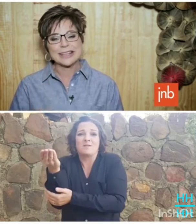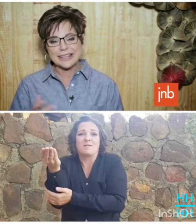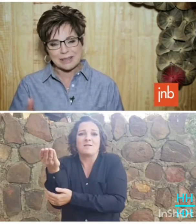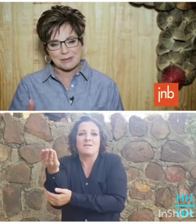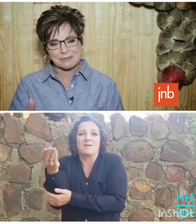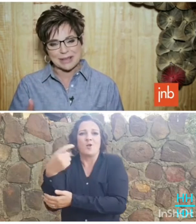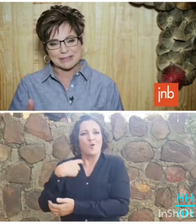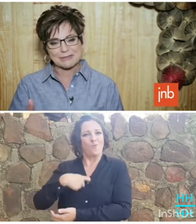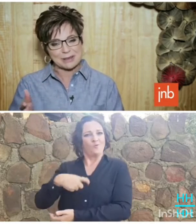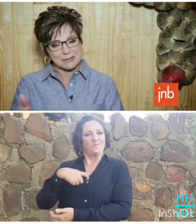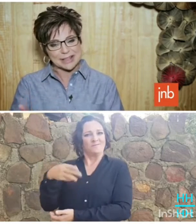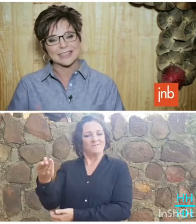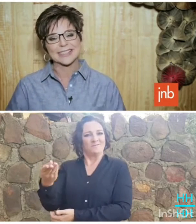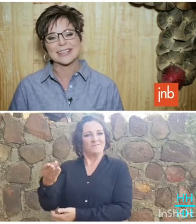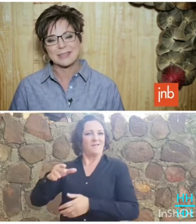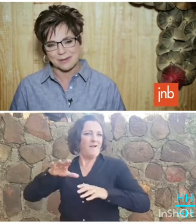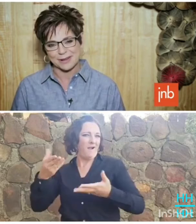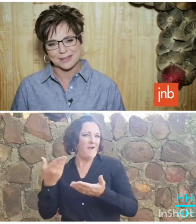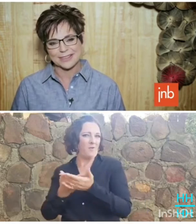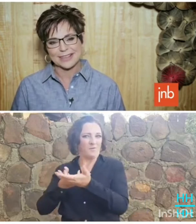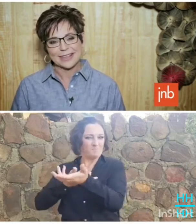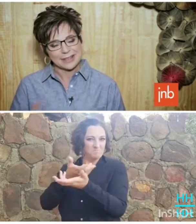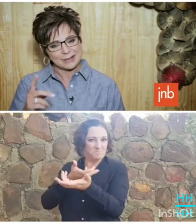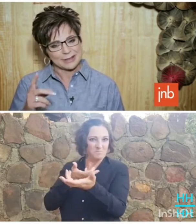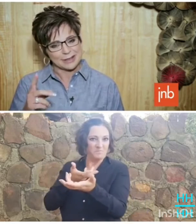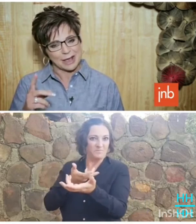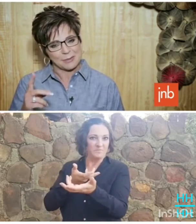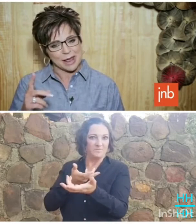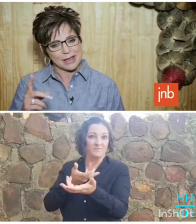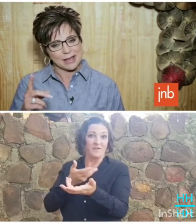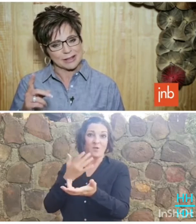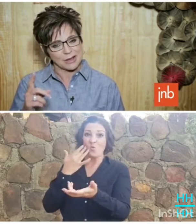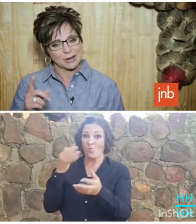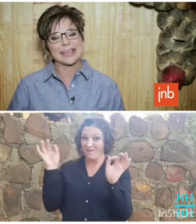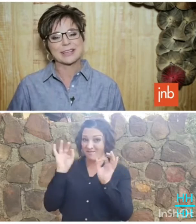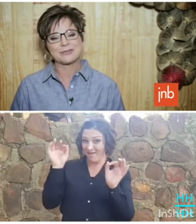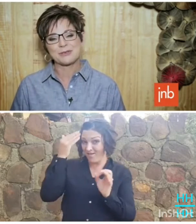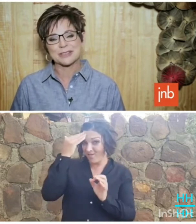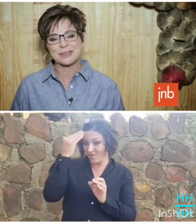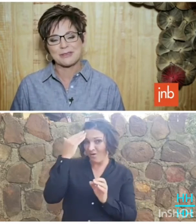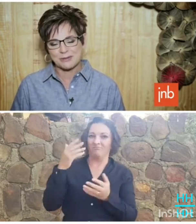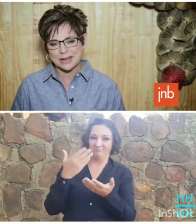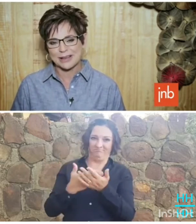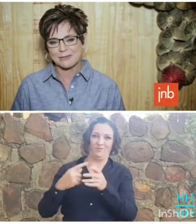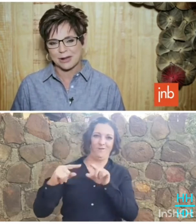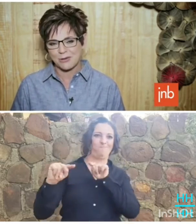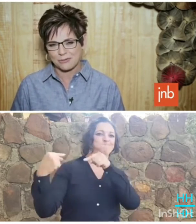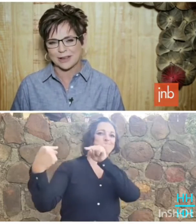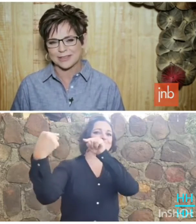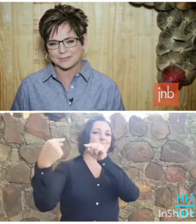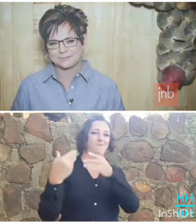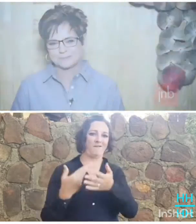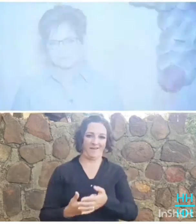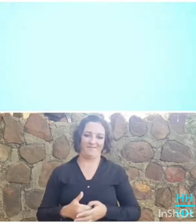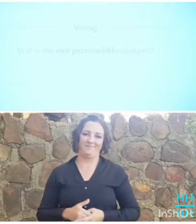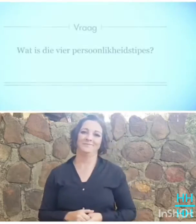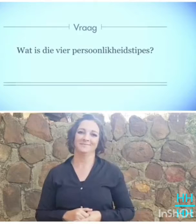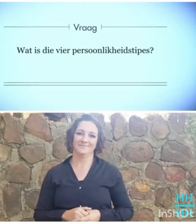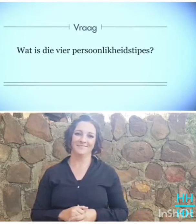om in die temperament van iemand anders in te praat. Dit is een gebrek aan daardie kennis veroorzaak gewoonlik maar konflikt.